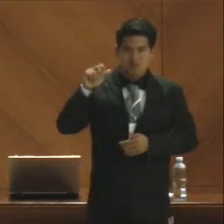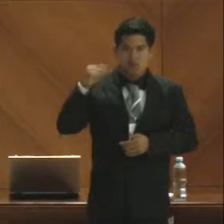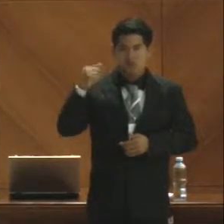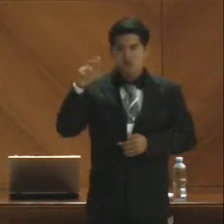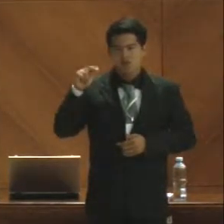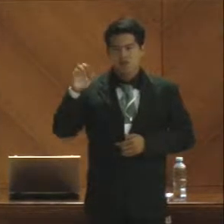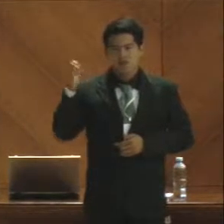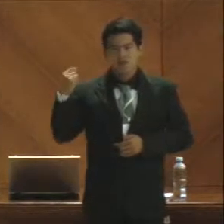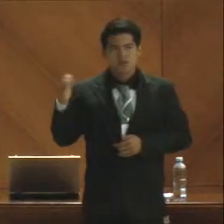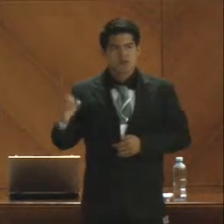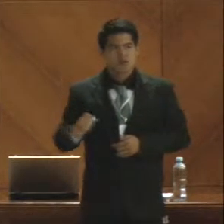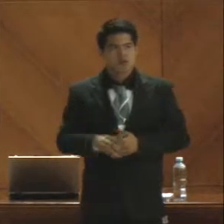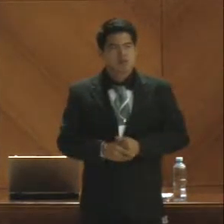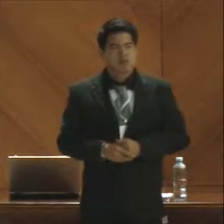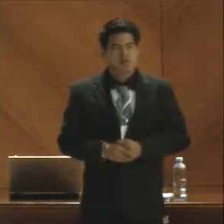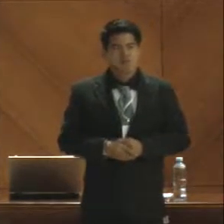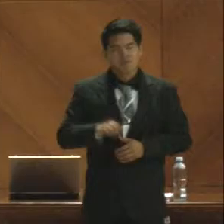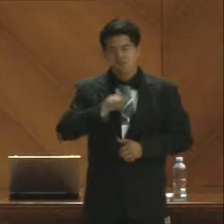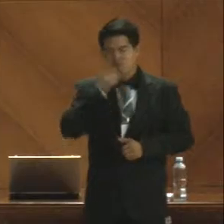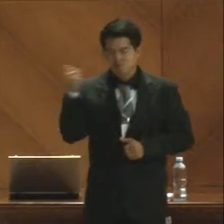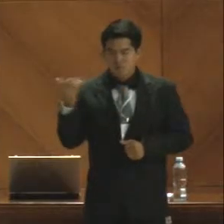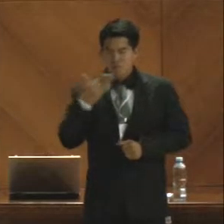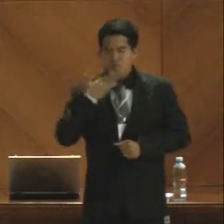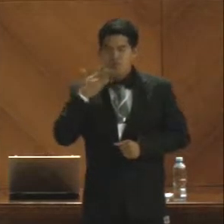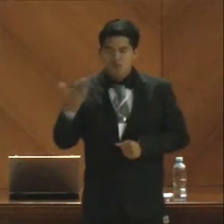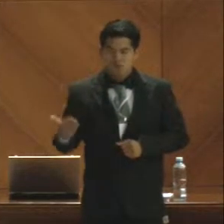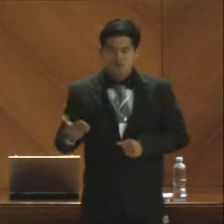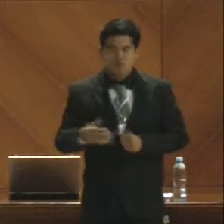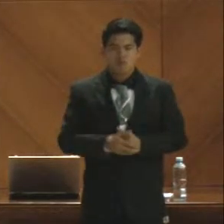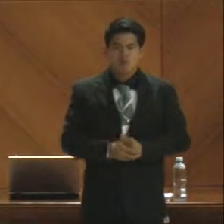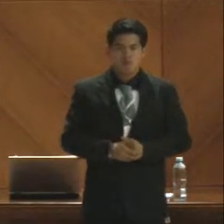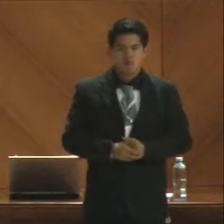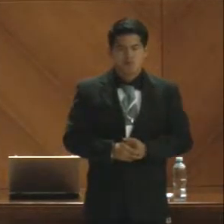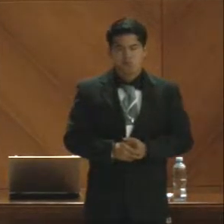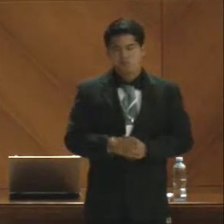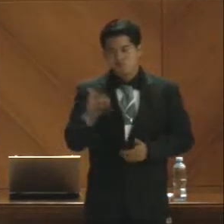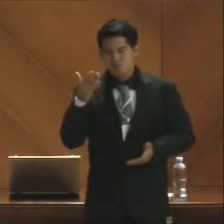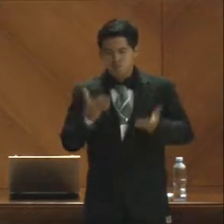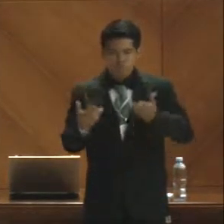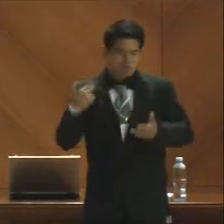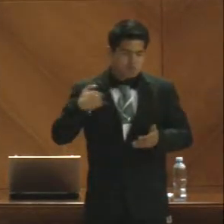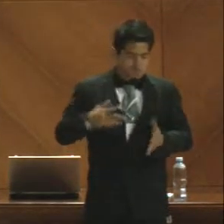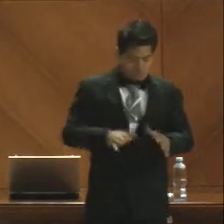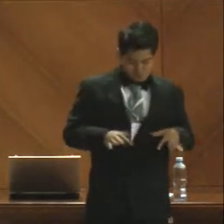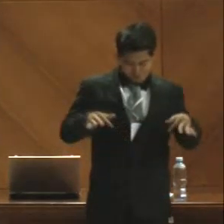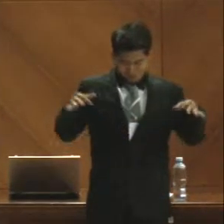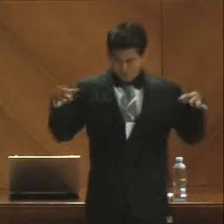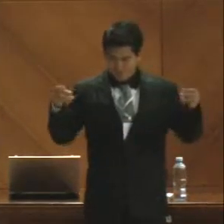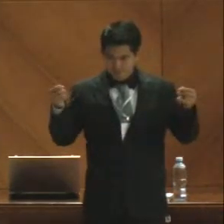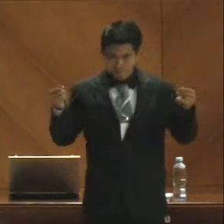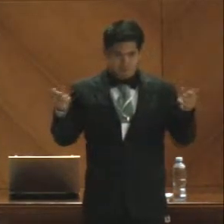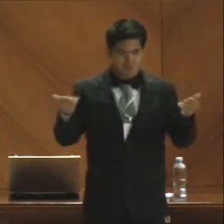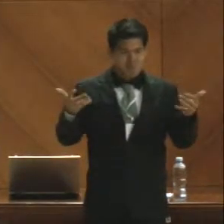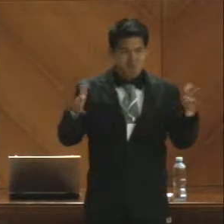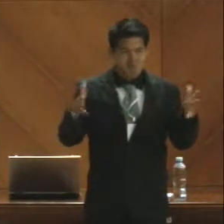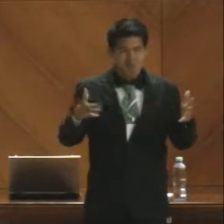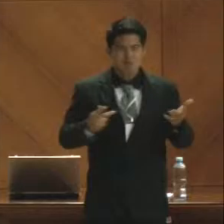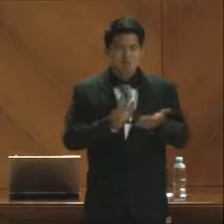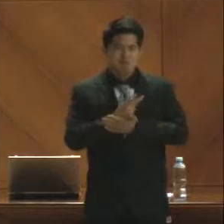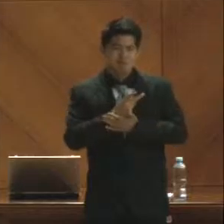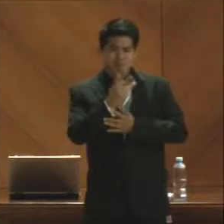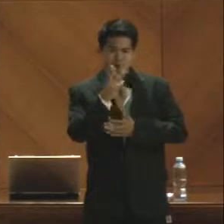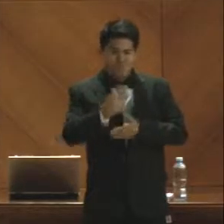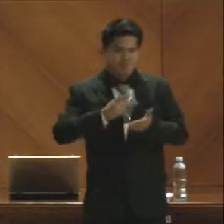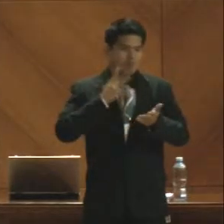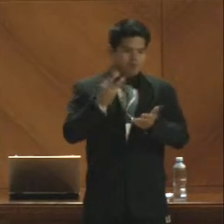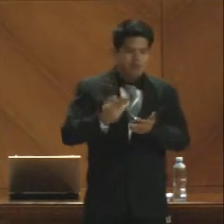optimizar el gasto. Si ahora que estamos en una etapa en la cual no tenemos tantos recursos, no vamos a pagar mil veces por la misma